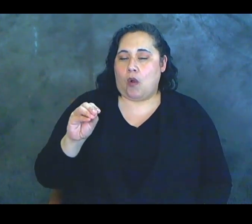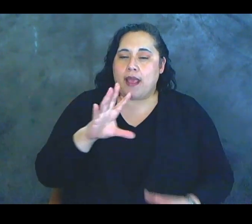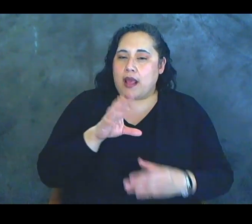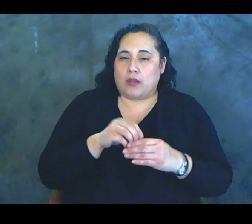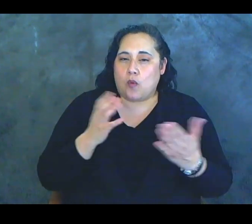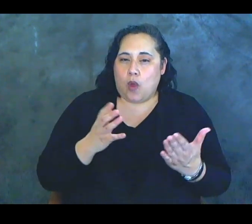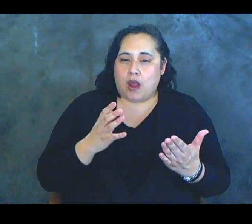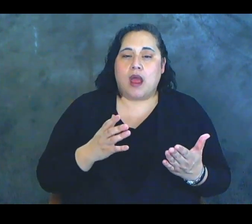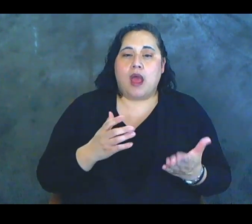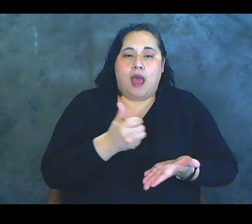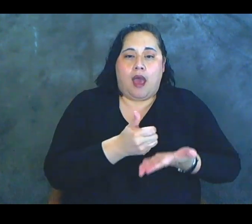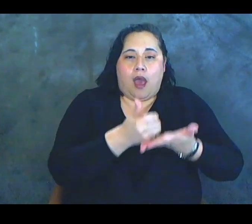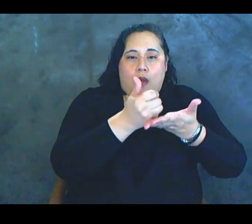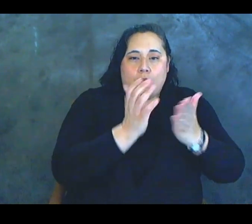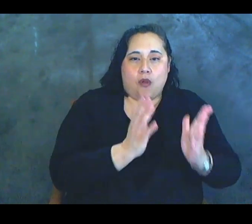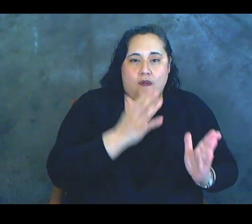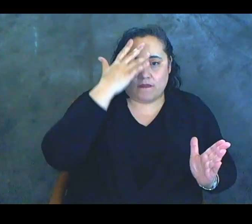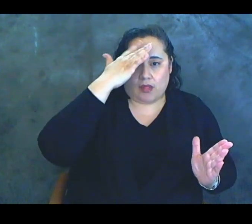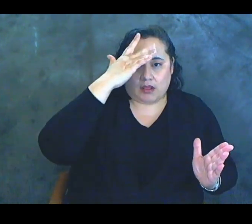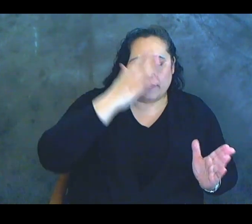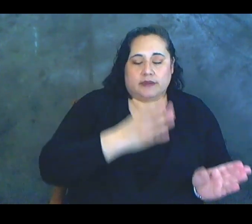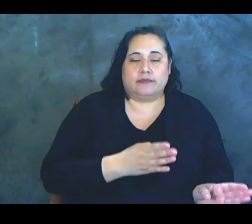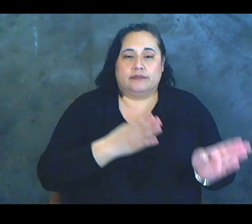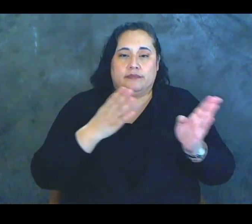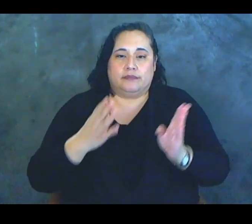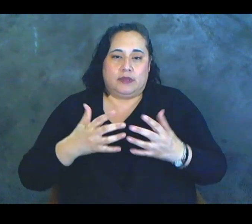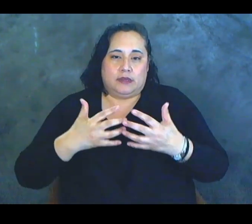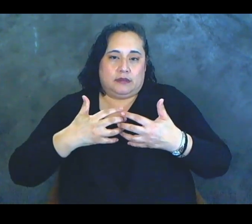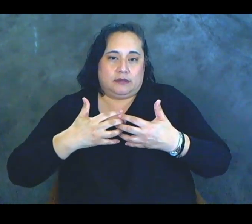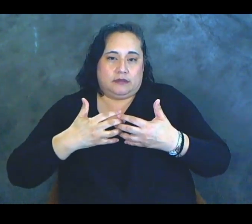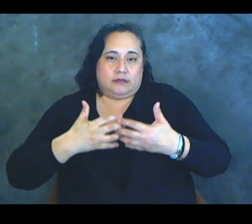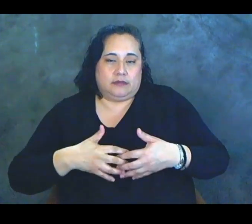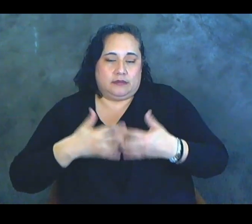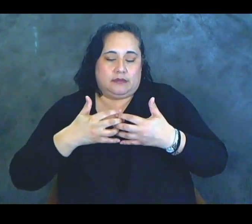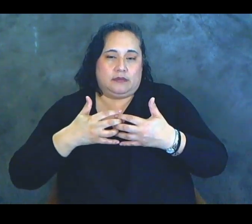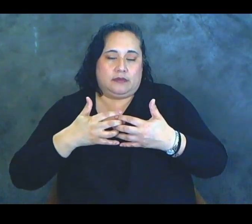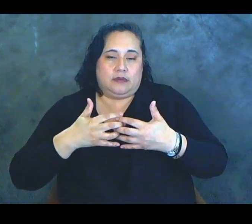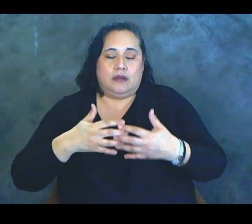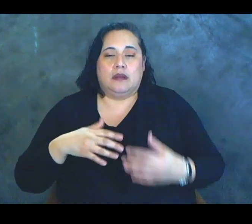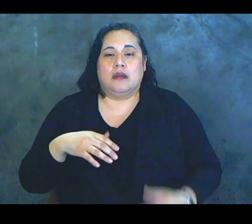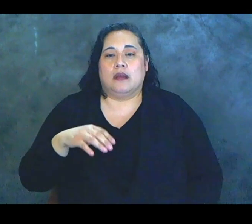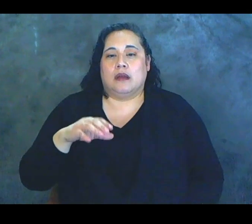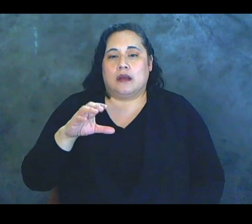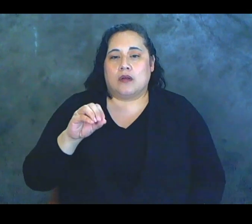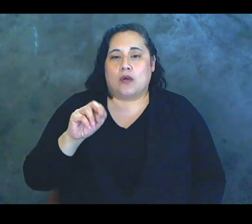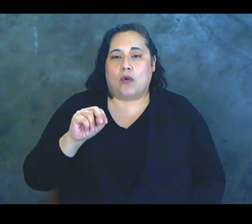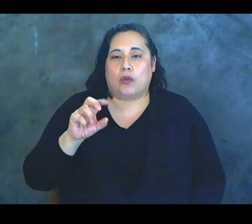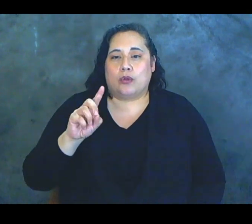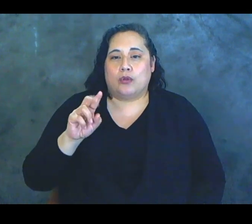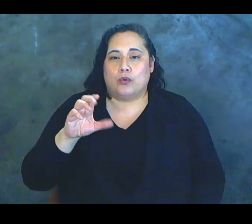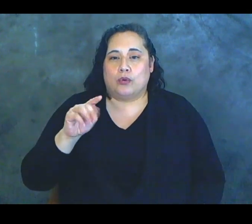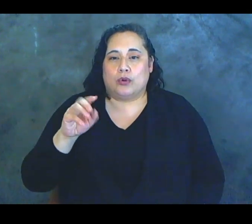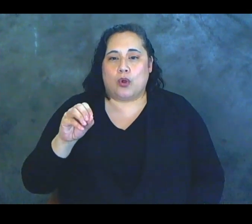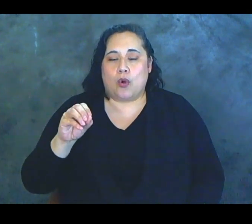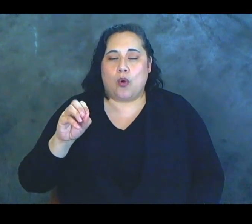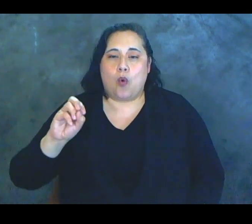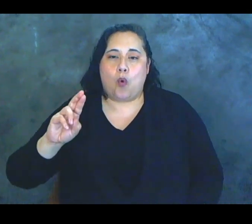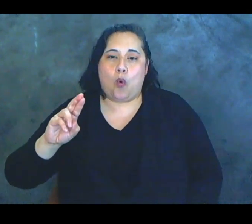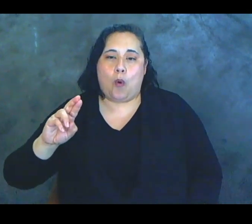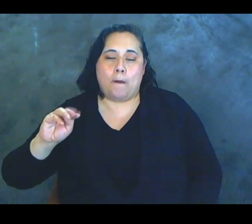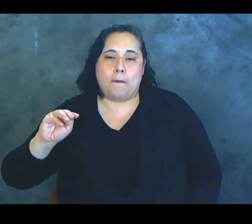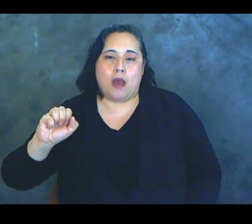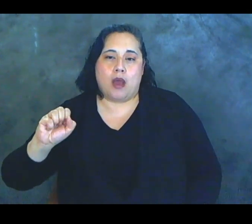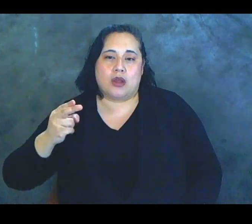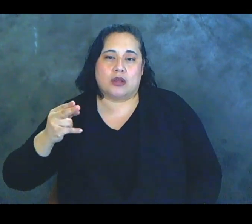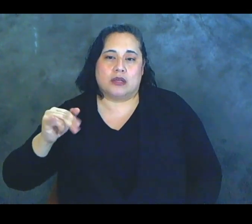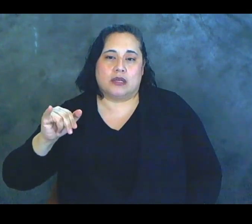la filosofía del conducto o máquina, the machine model, la filosofía